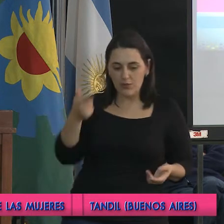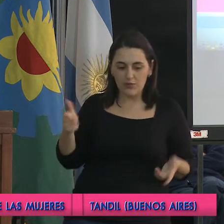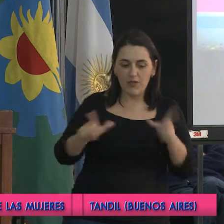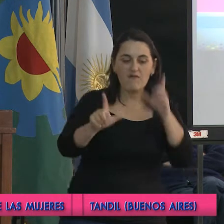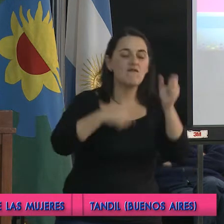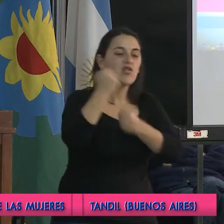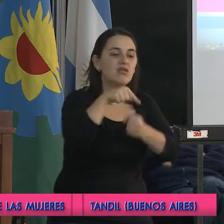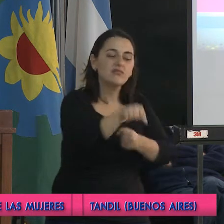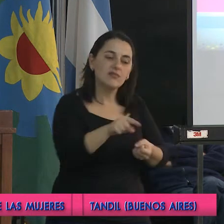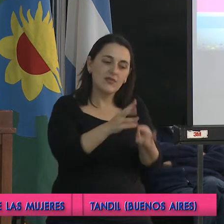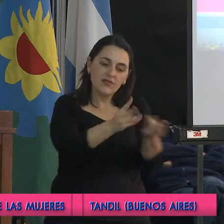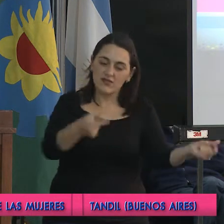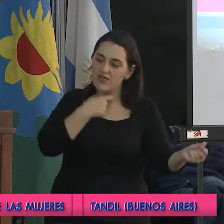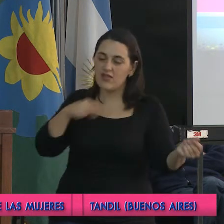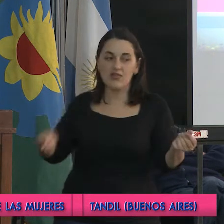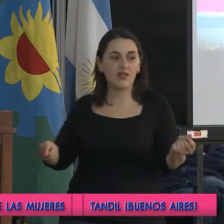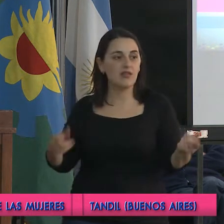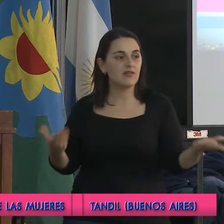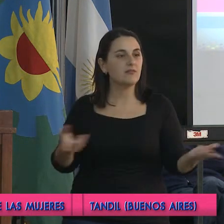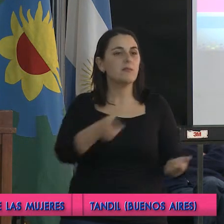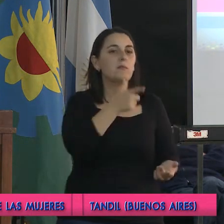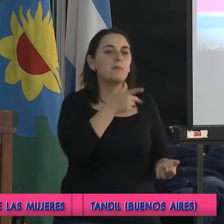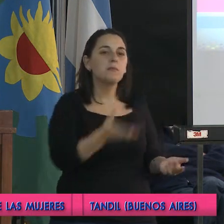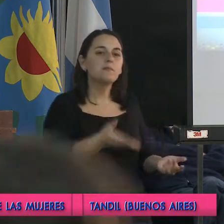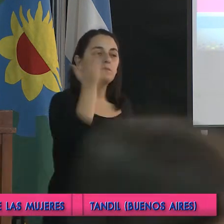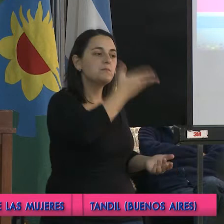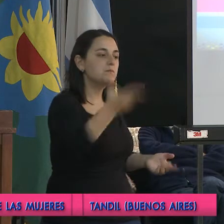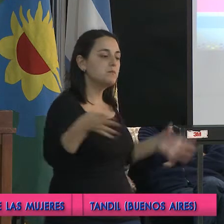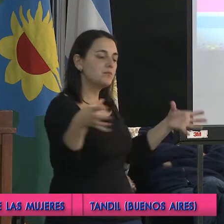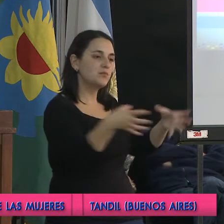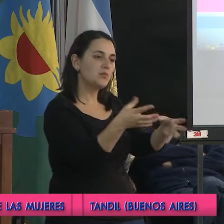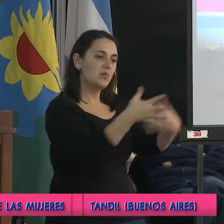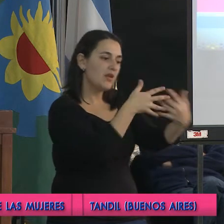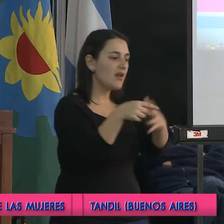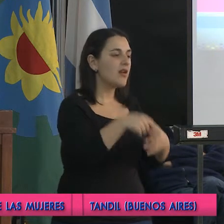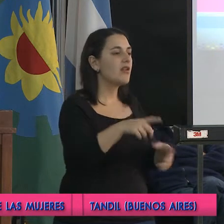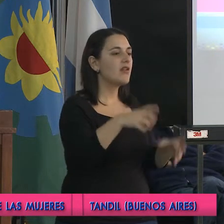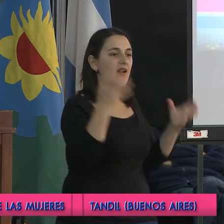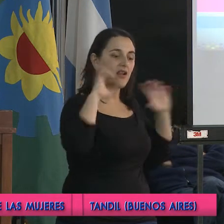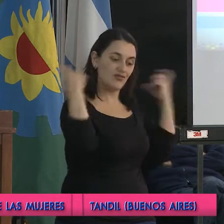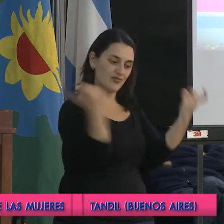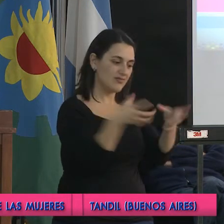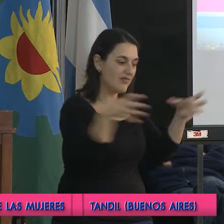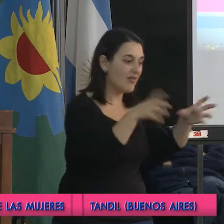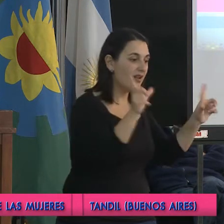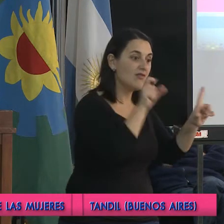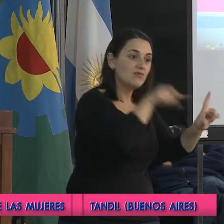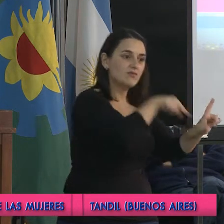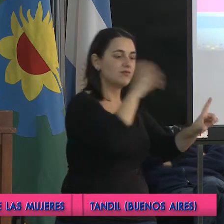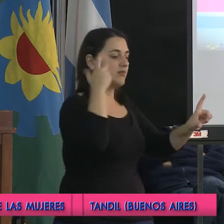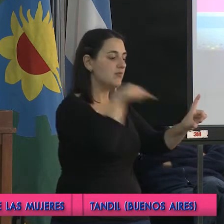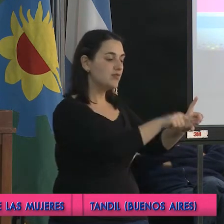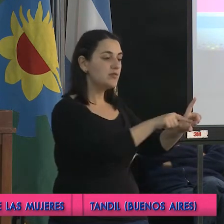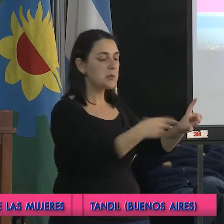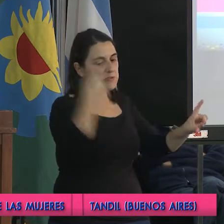en el discurso. Creo que los compañeros de las redes comunitarias de radios alternativas tienen mucha